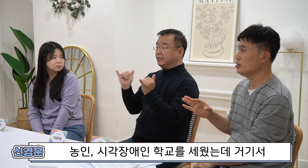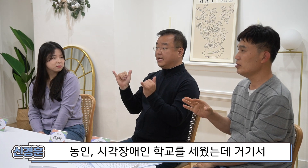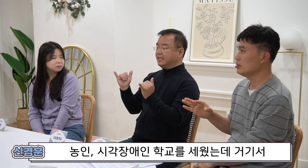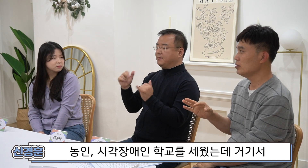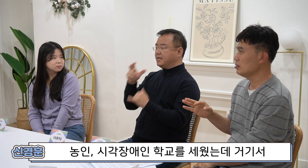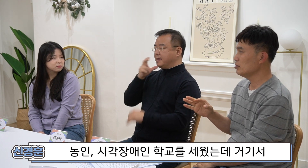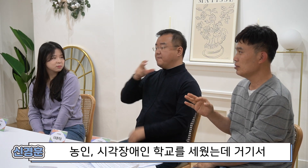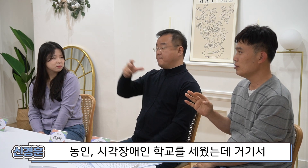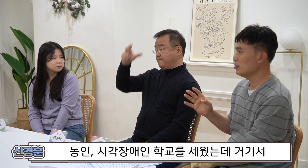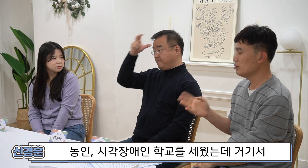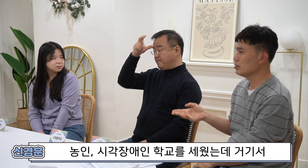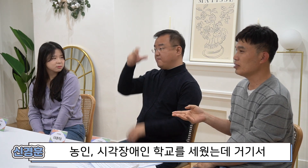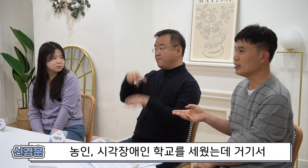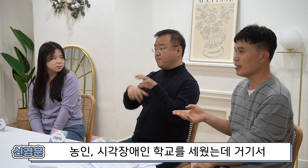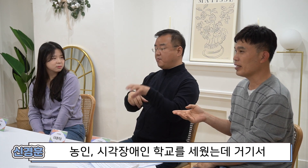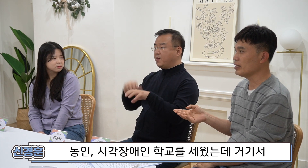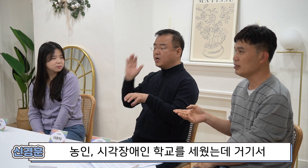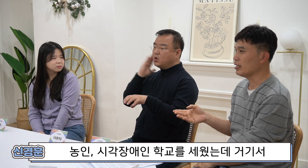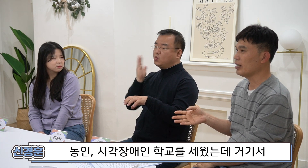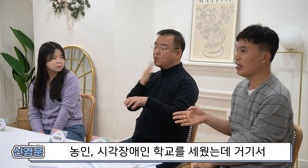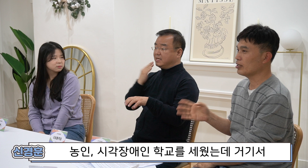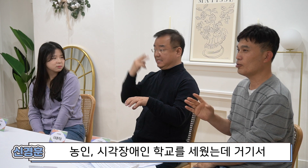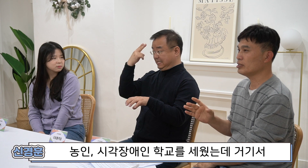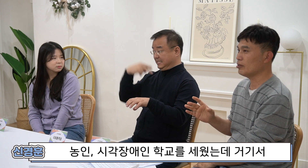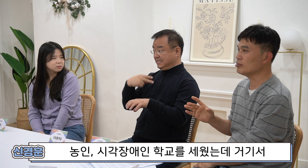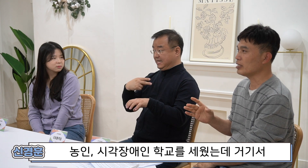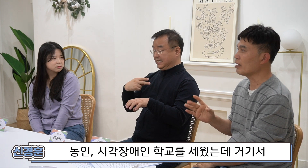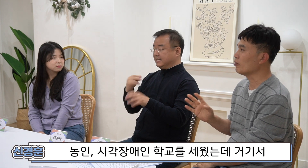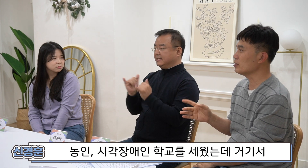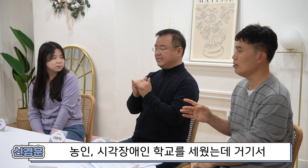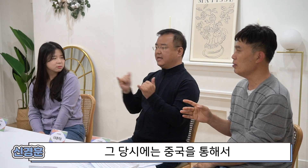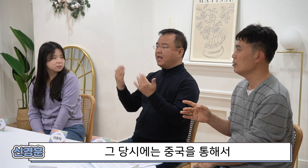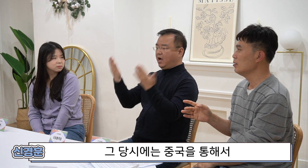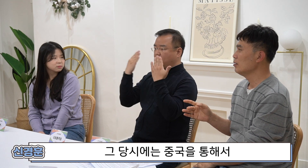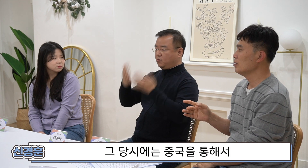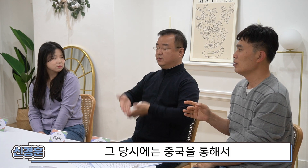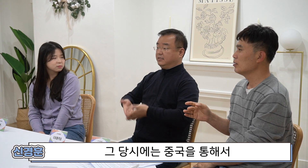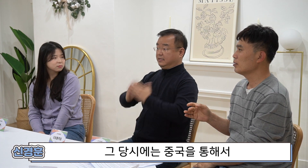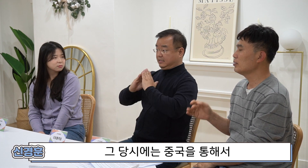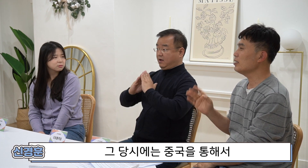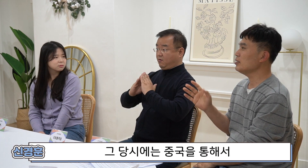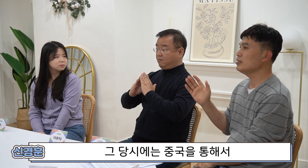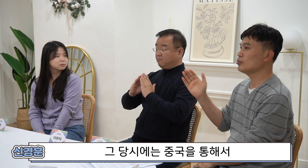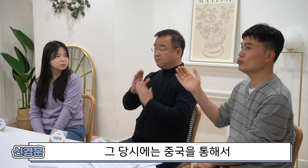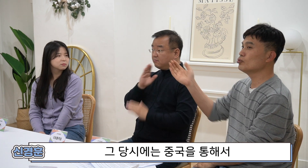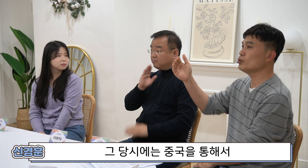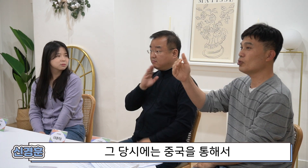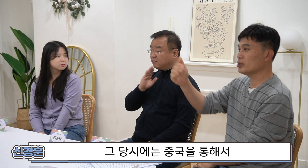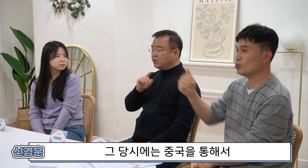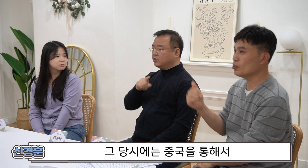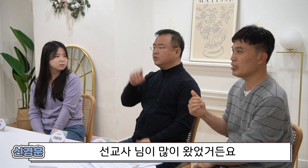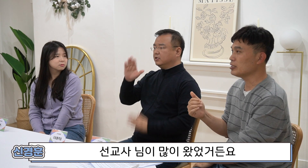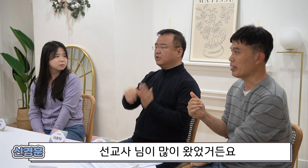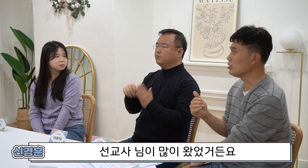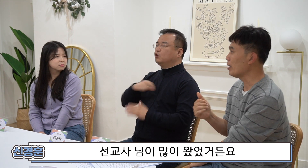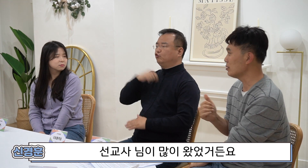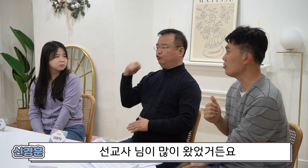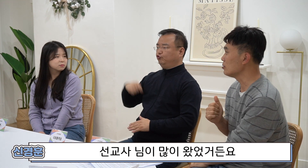농인 시각장애인 이제 학교를 세웠는데, 거기서 그 당시는 이제 중국을 통해서 선교사님이 많이